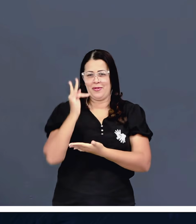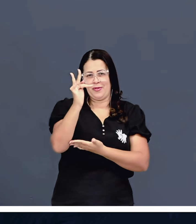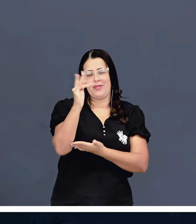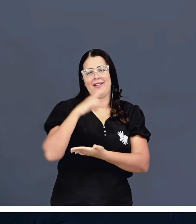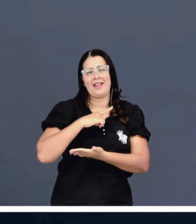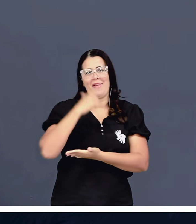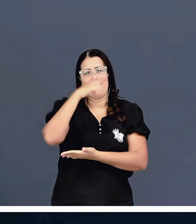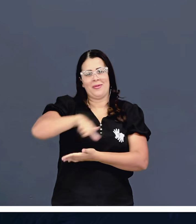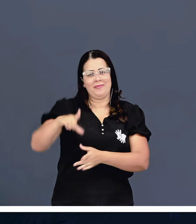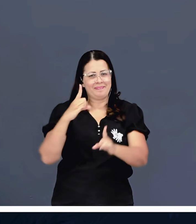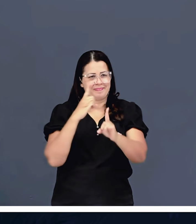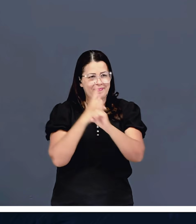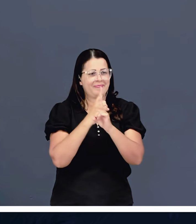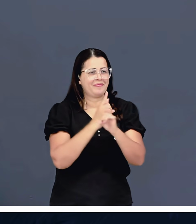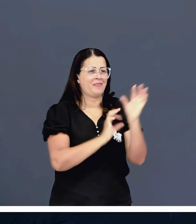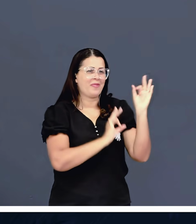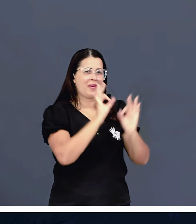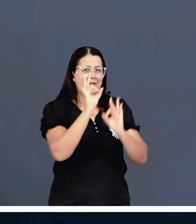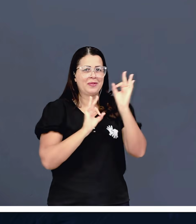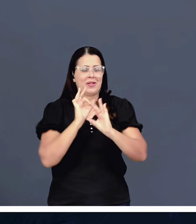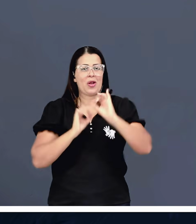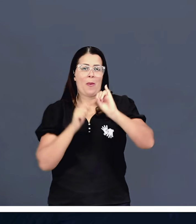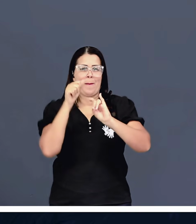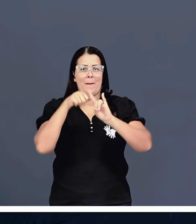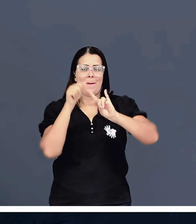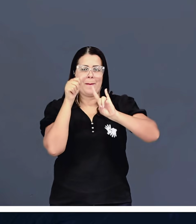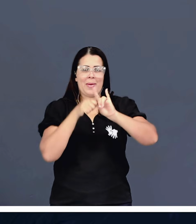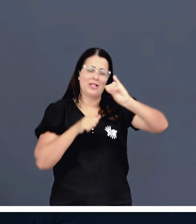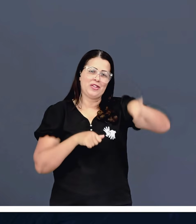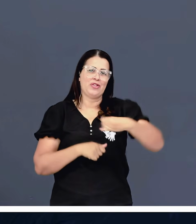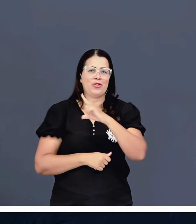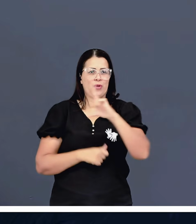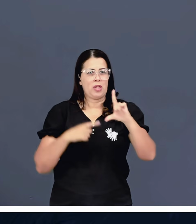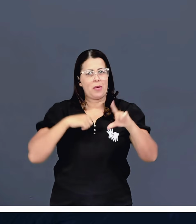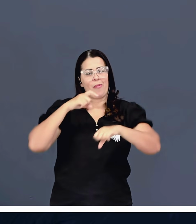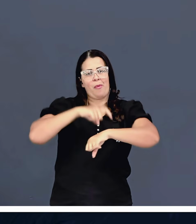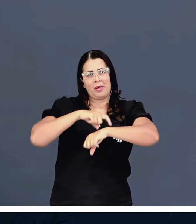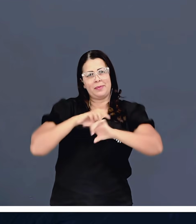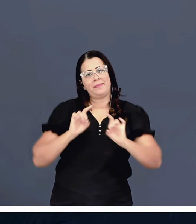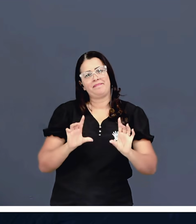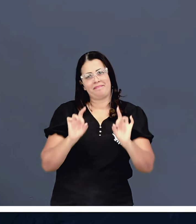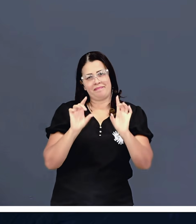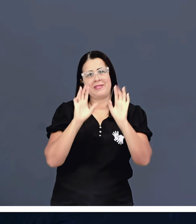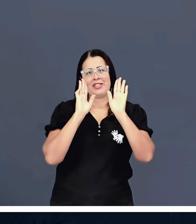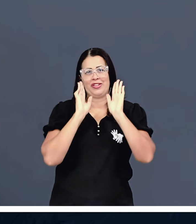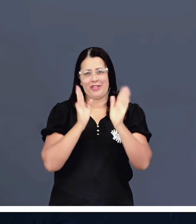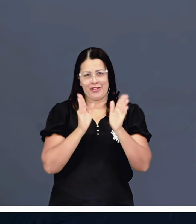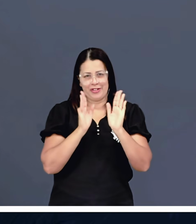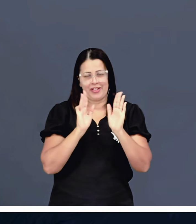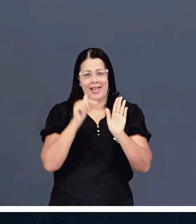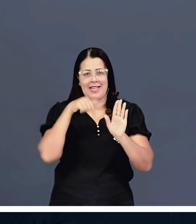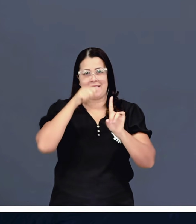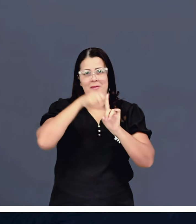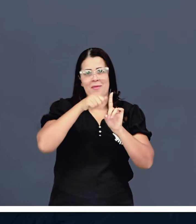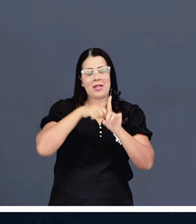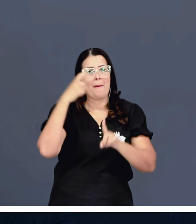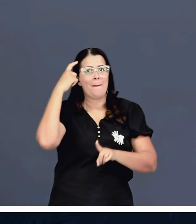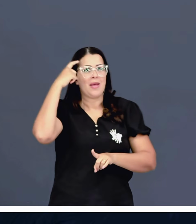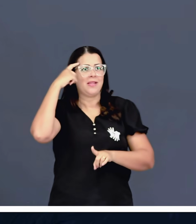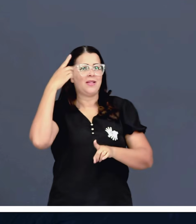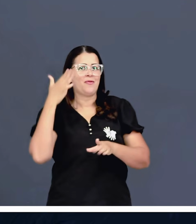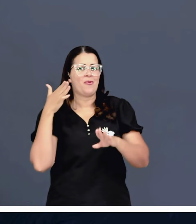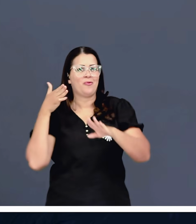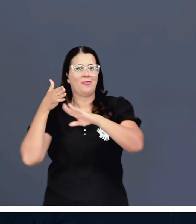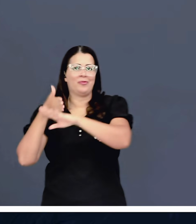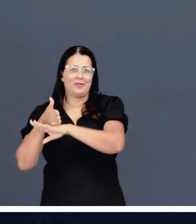outro encontro, prepare-se. Em julho nós teremos um momento também muito especial. Já reserva esse mês pensando assim, vou